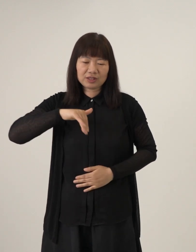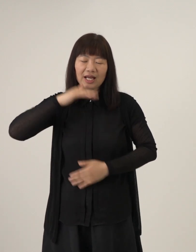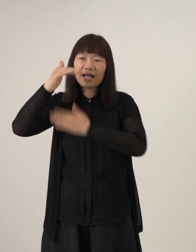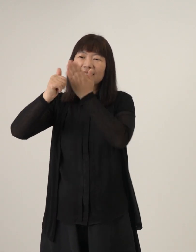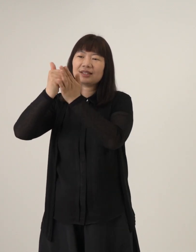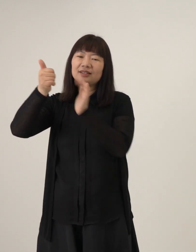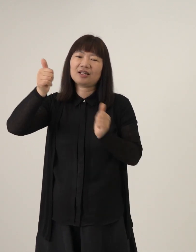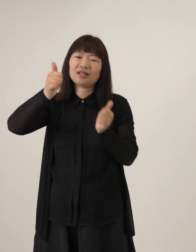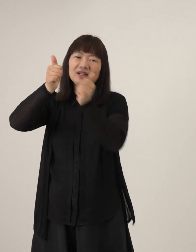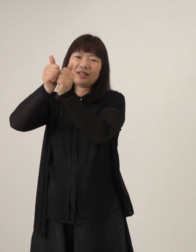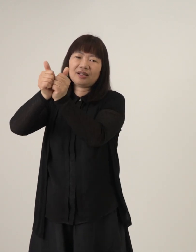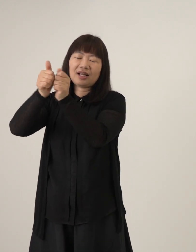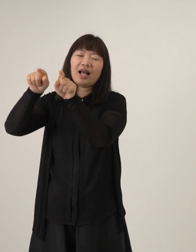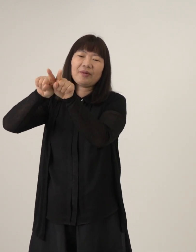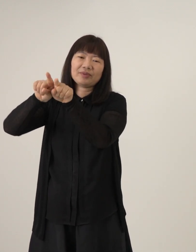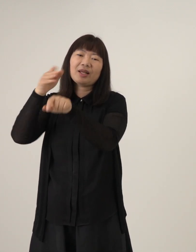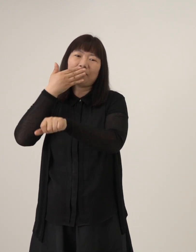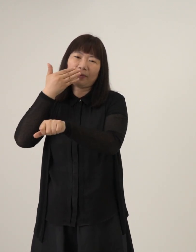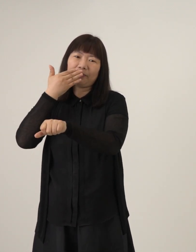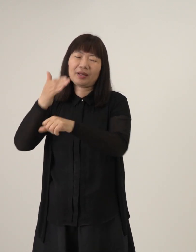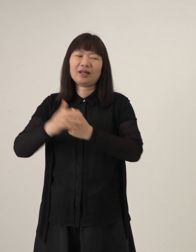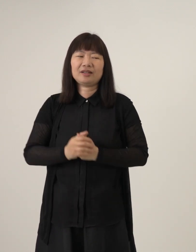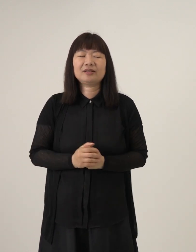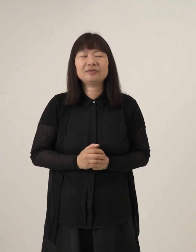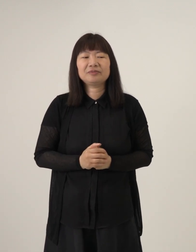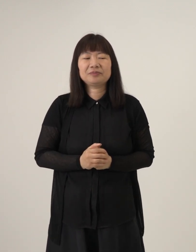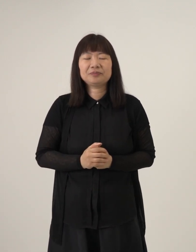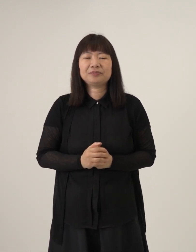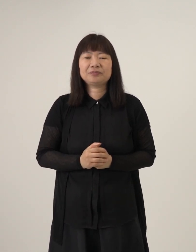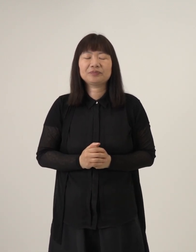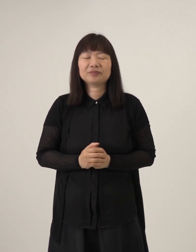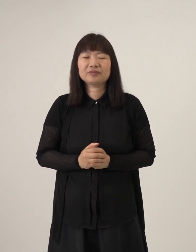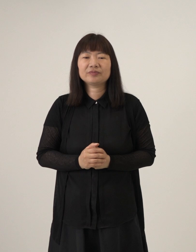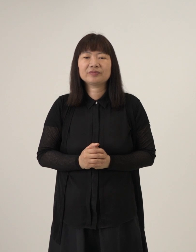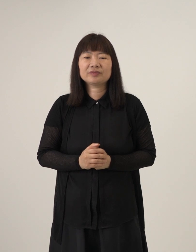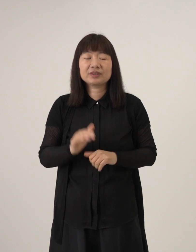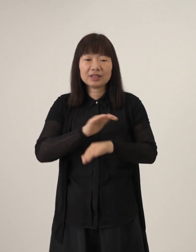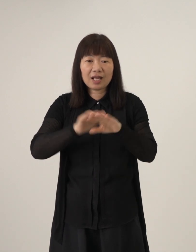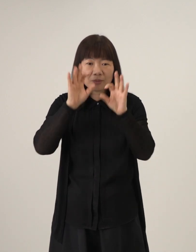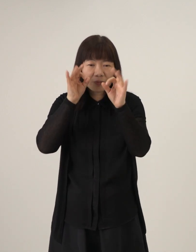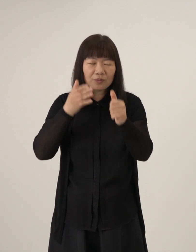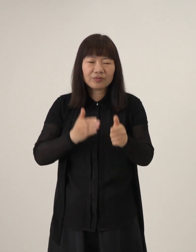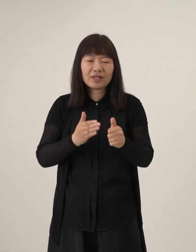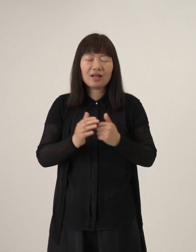여러분 오늘 본문을 유심히 보시면 자, 이 설명을 잘 보세요.